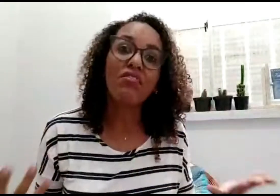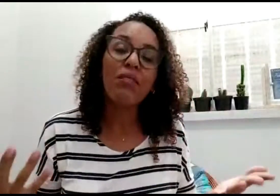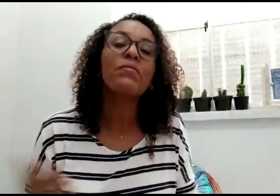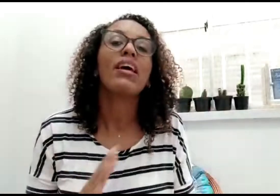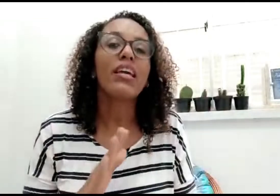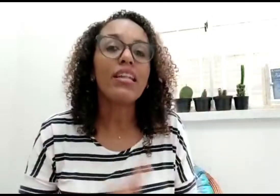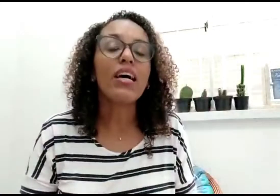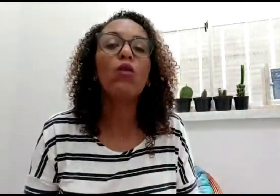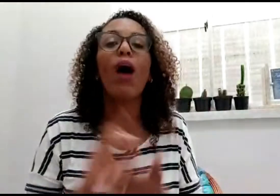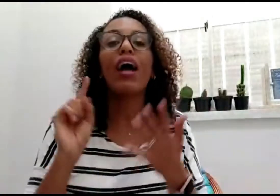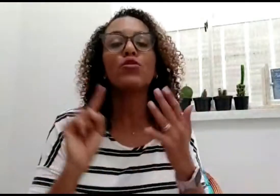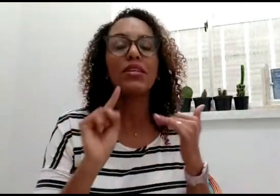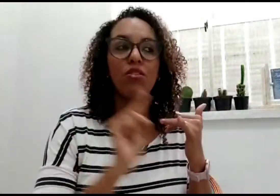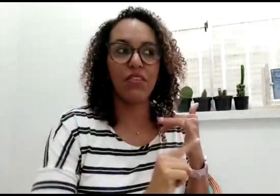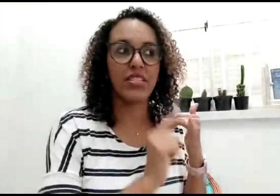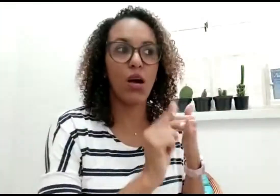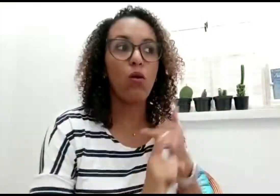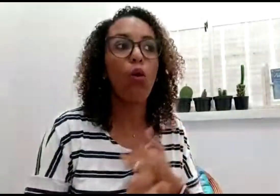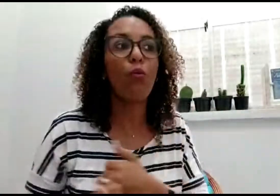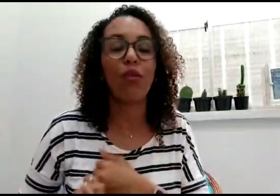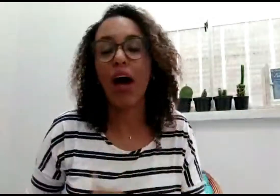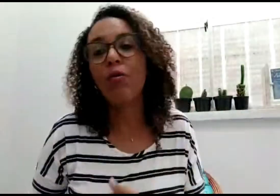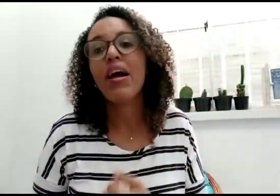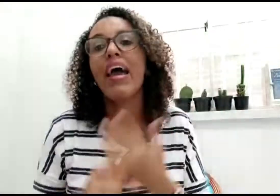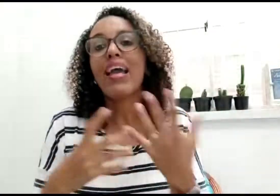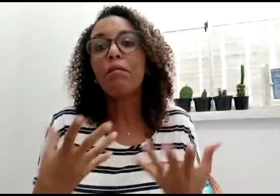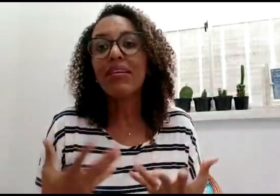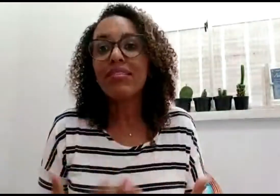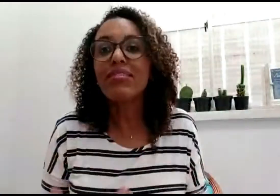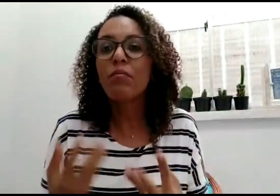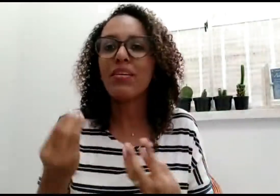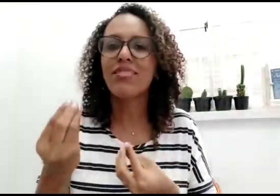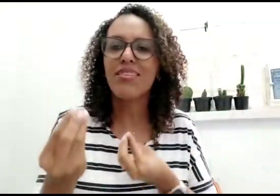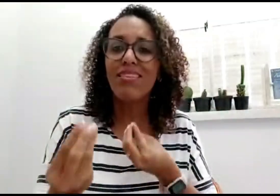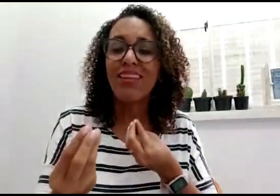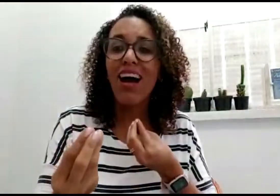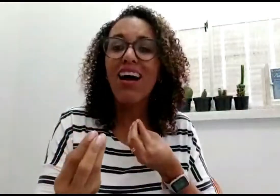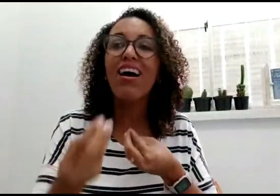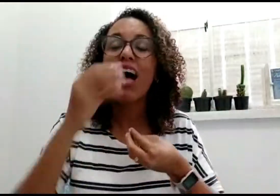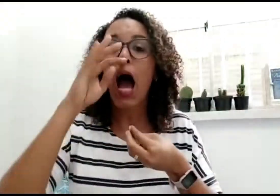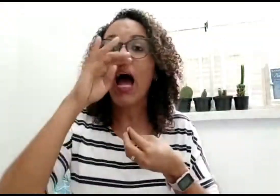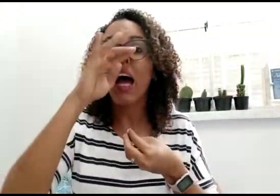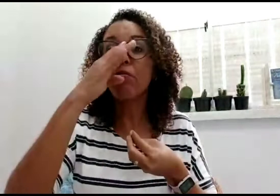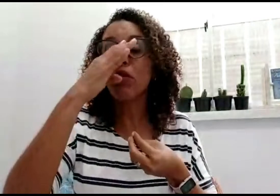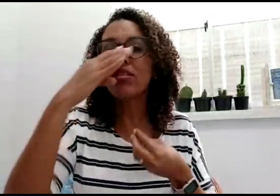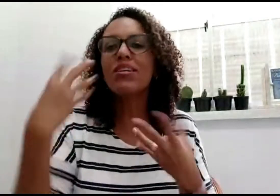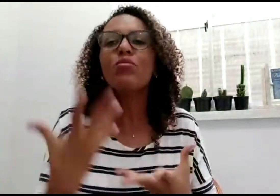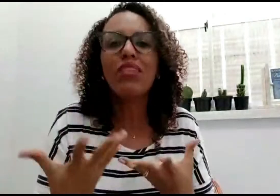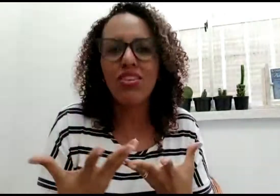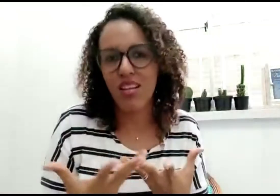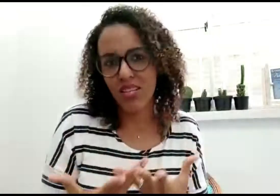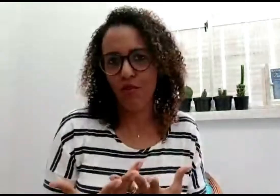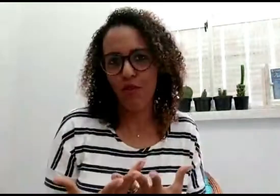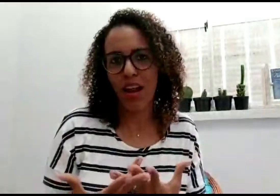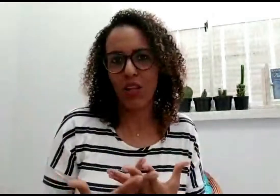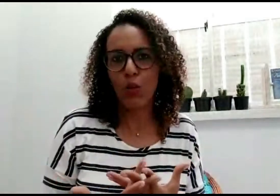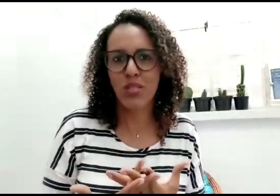viva, então a expressão facial e corporal, ela precisa para se dar a emoção de que está sendo falado no